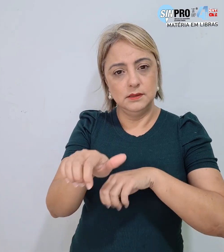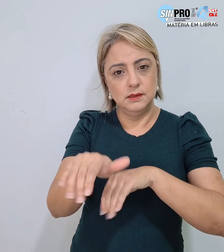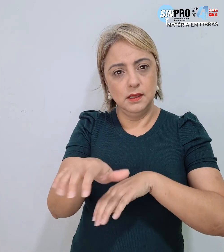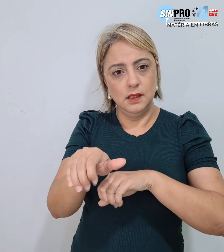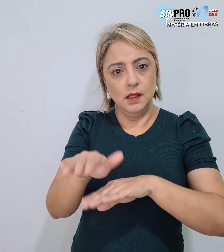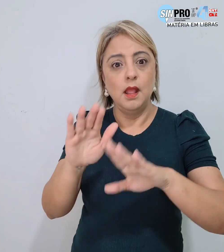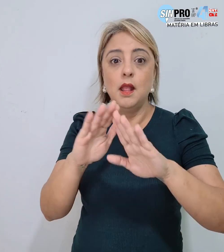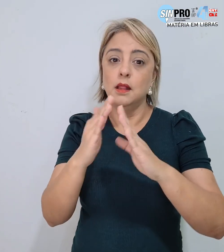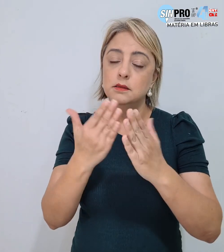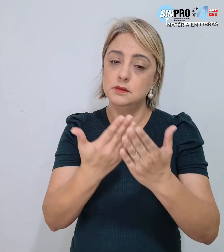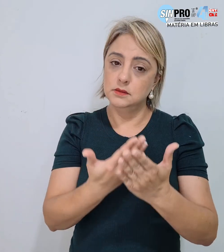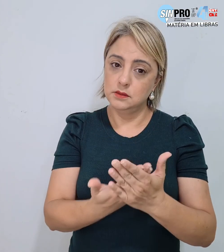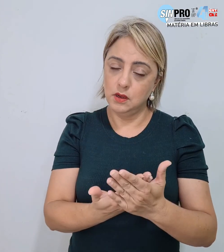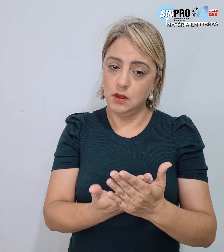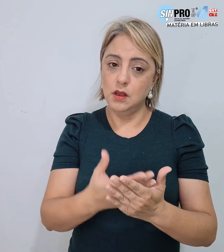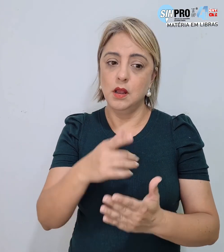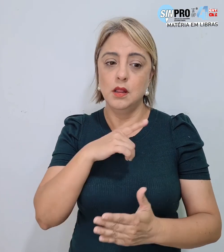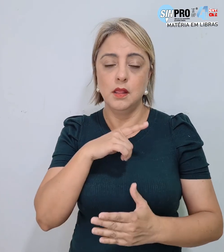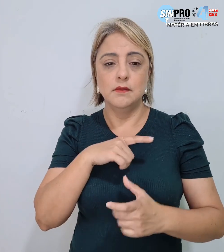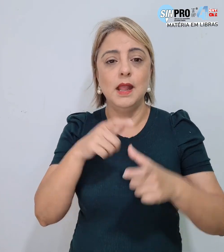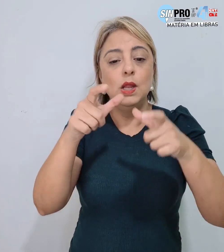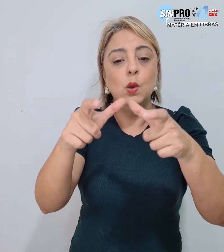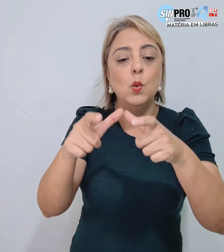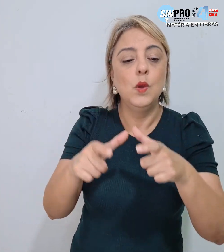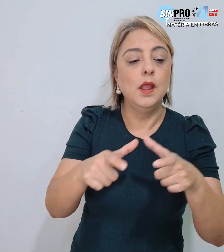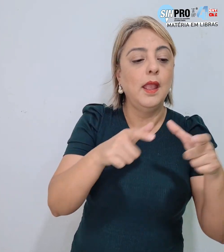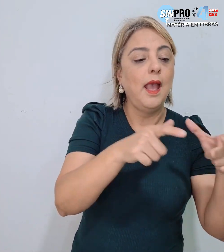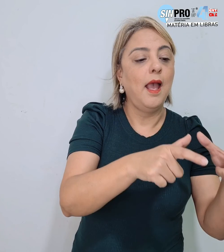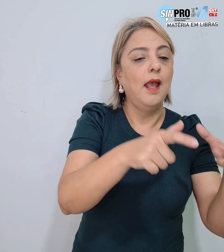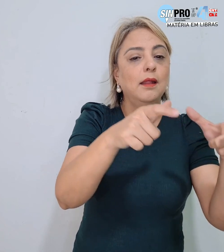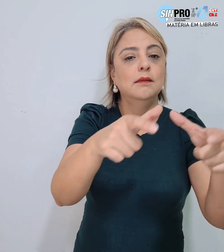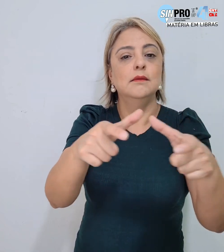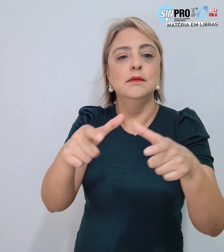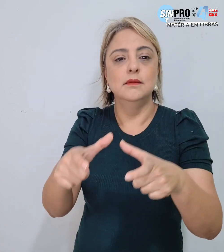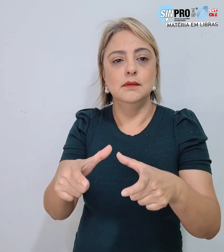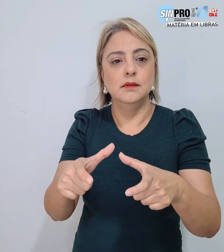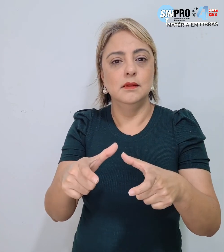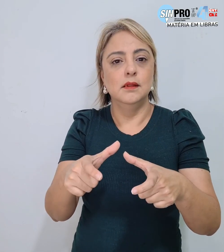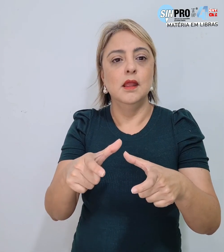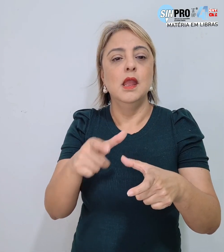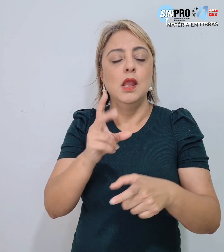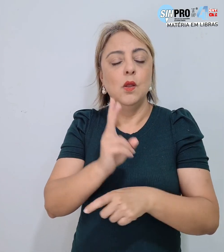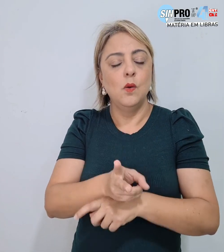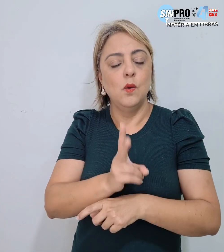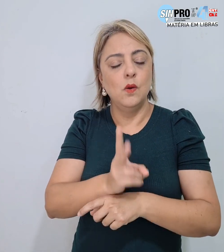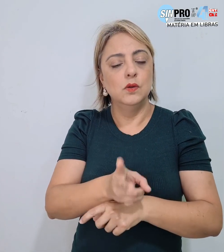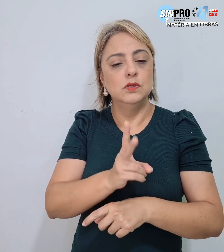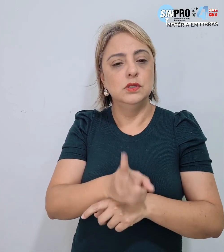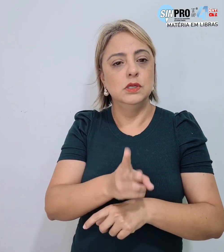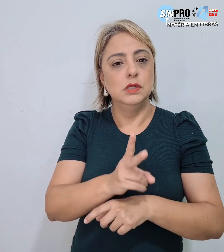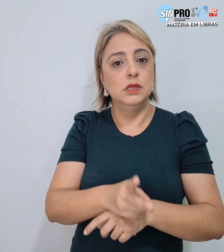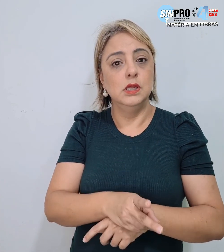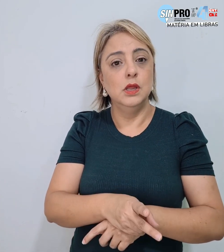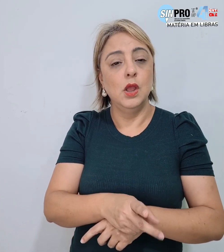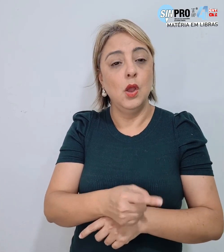e as escolas devem estar em regiões o que me permanecem a pelo menos